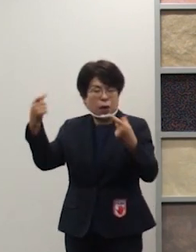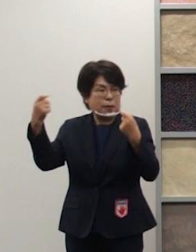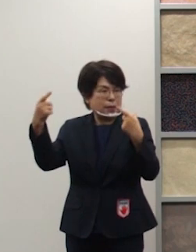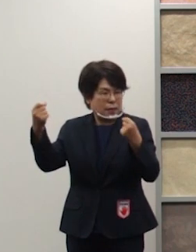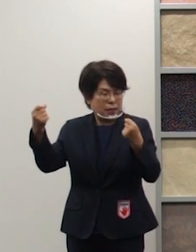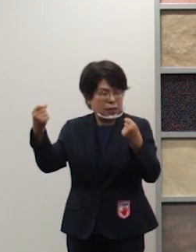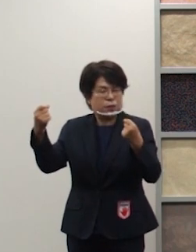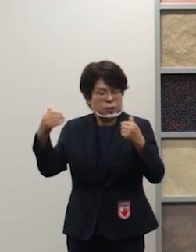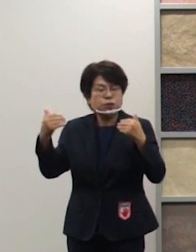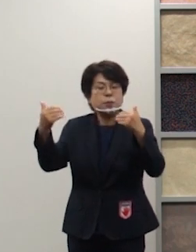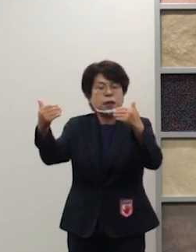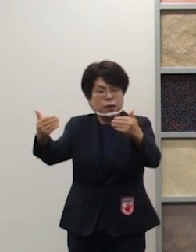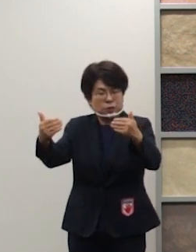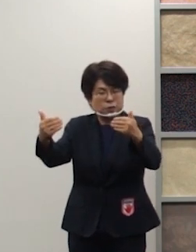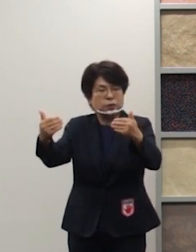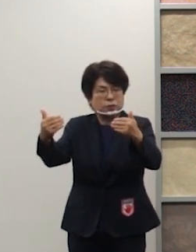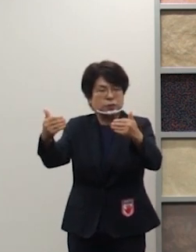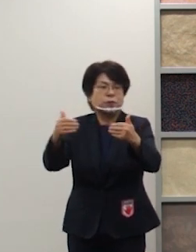基づく、